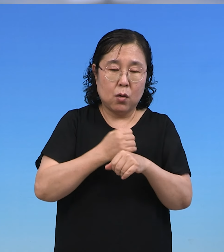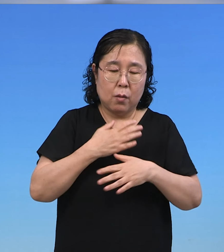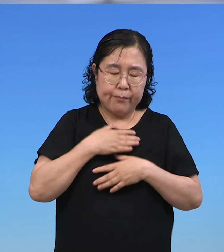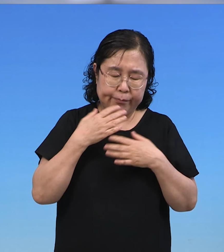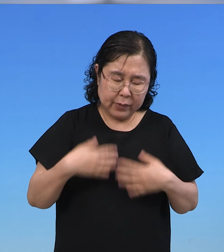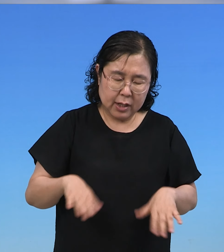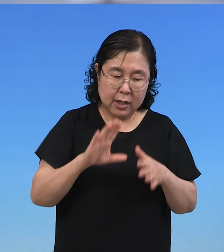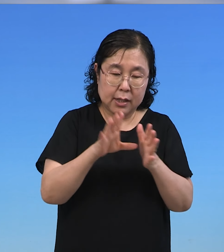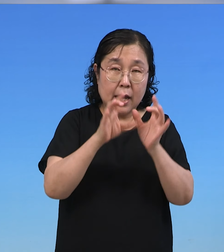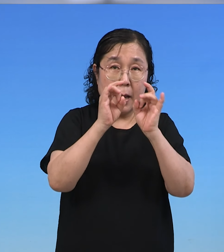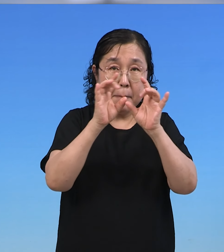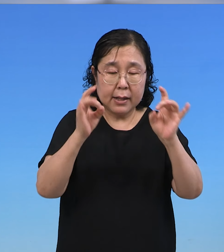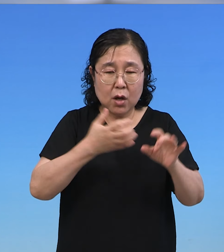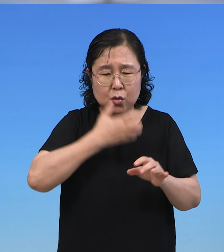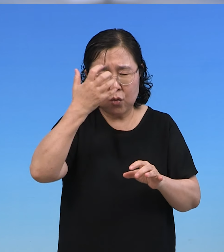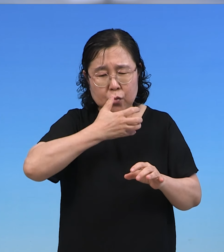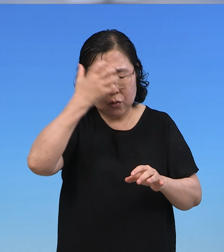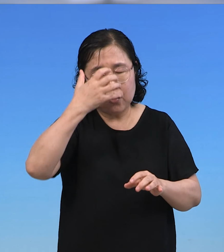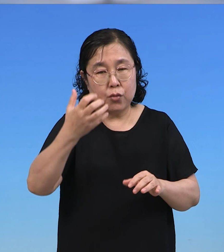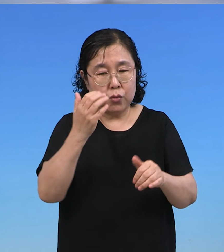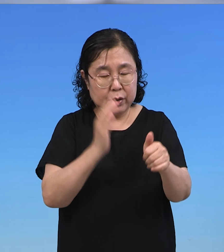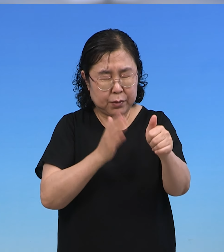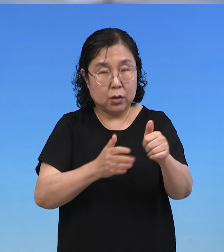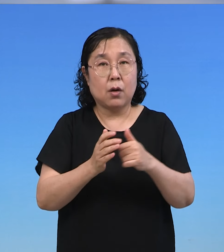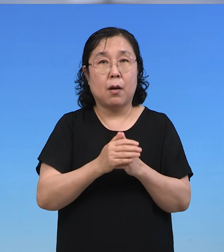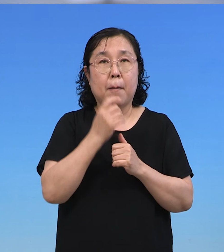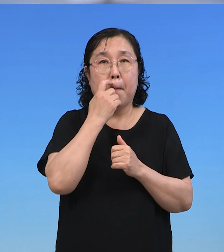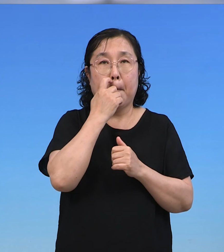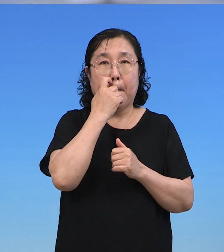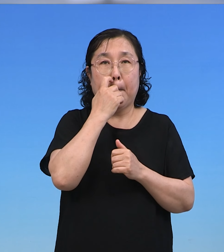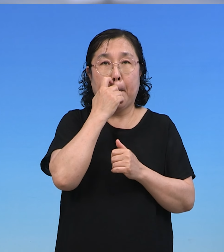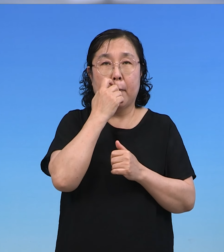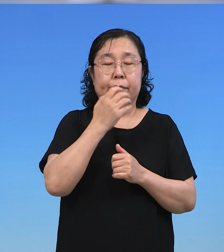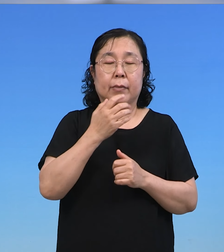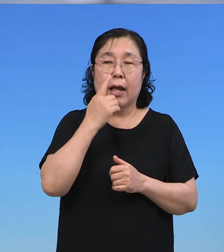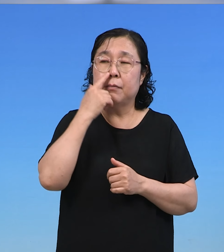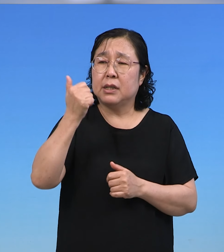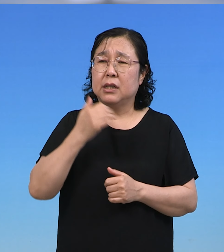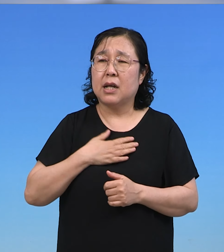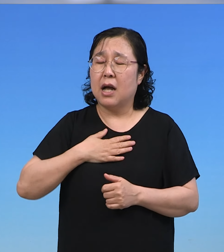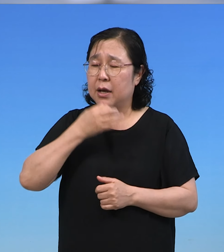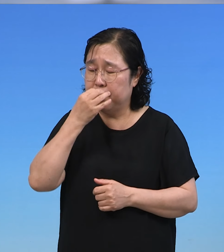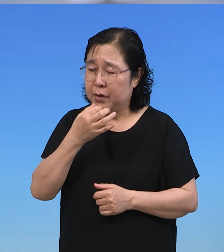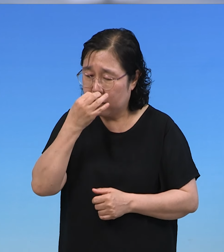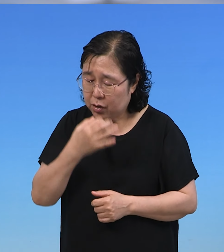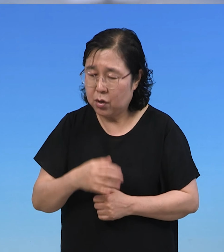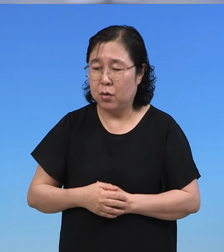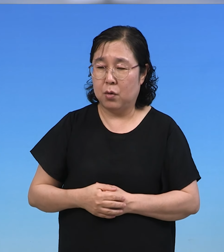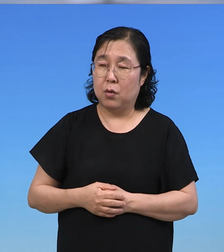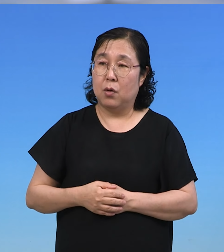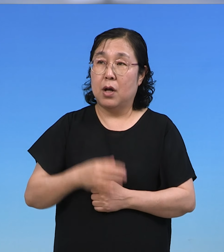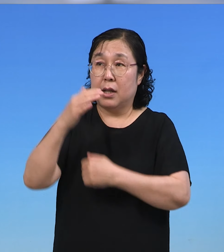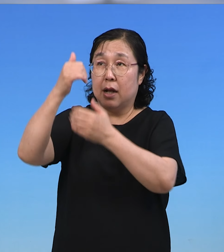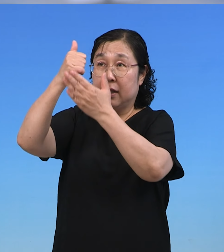거예요. 주님 품에 안겨, 아버지 참 힘들었습니다. 내 다